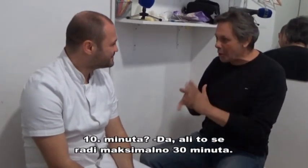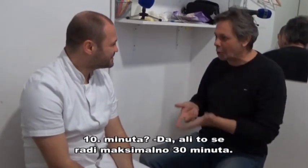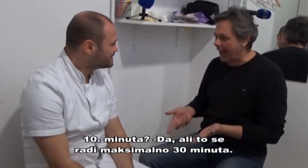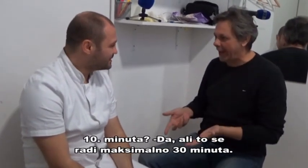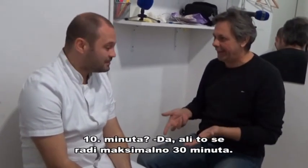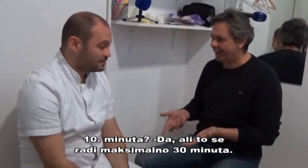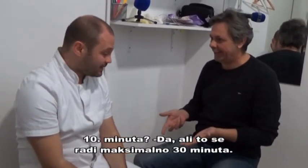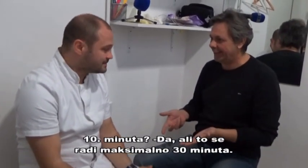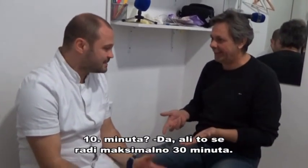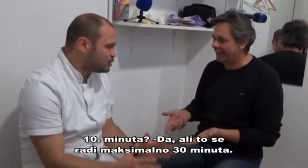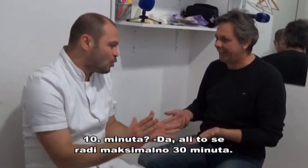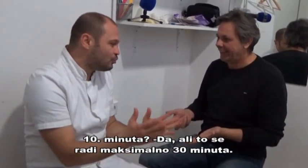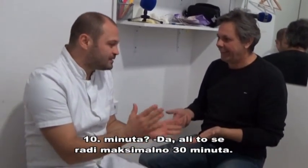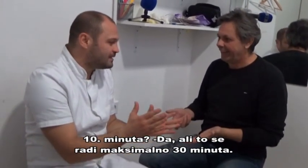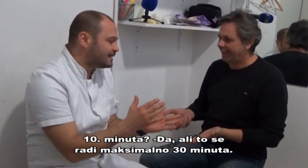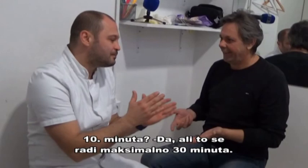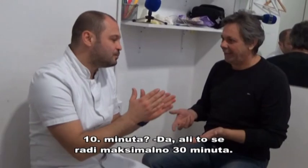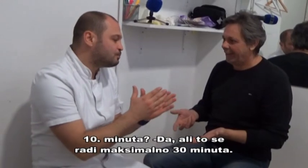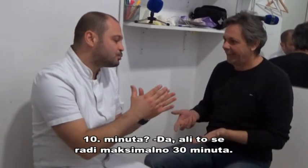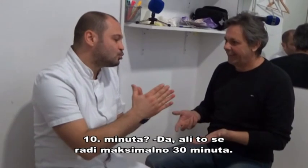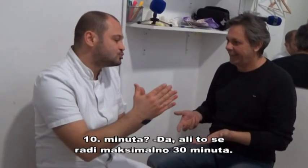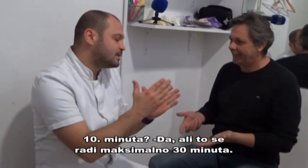10 minuta. 10 minuti.